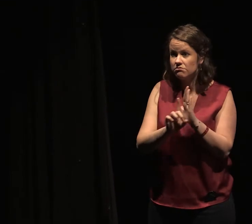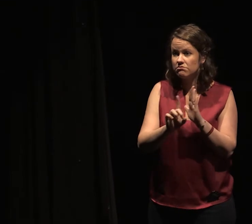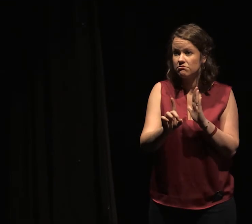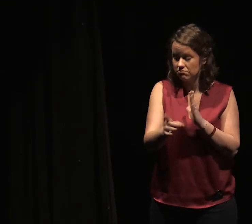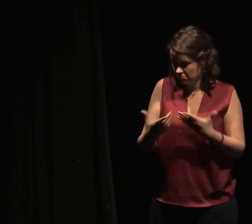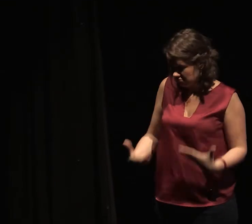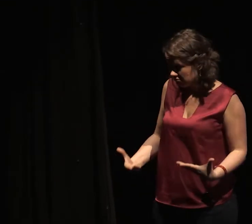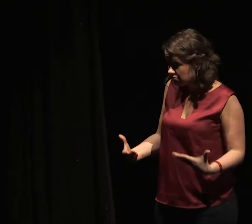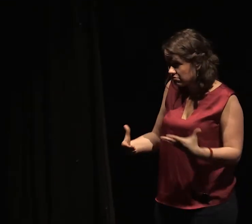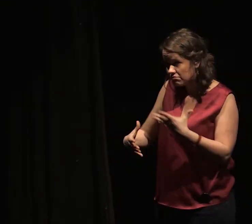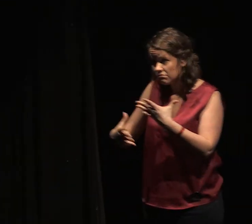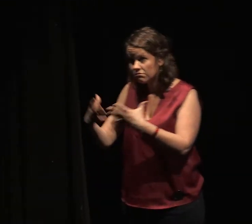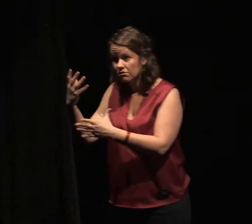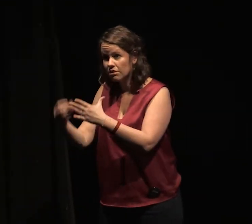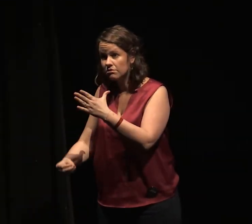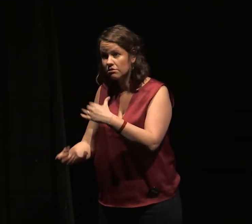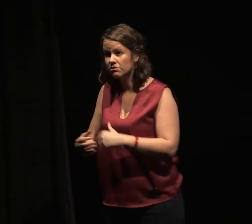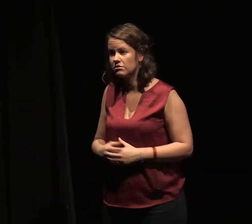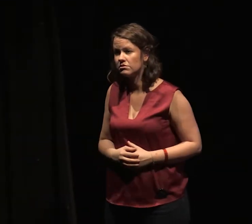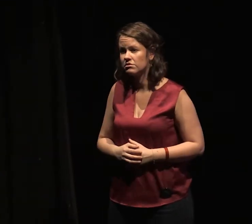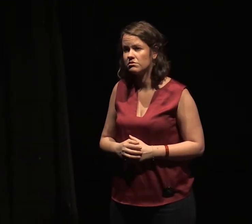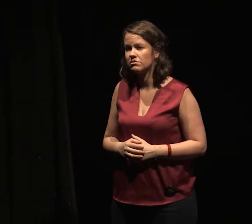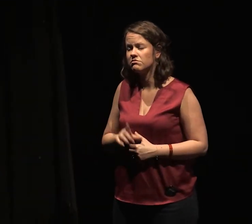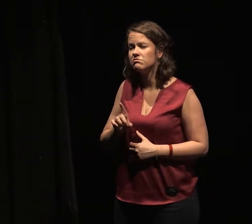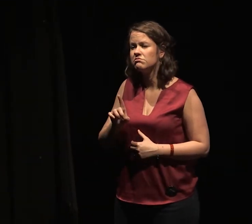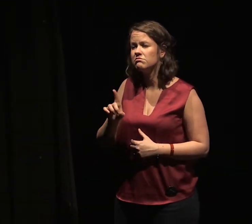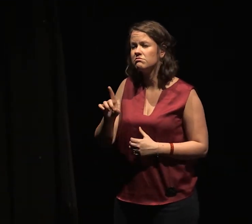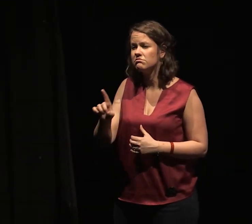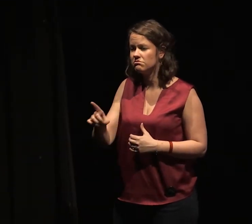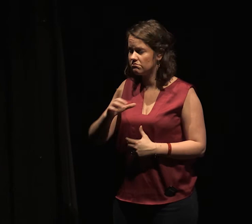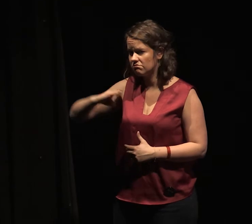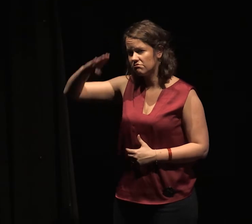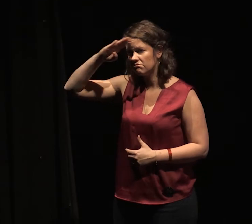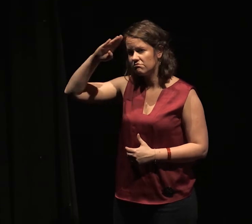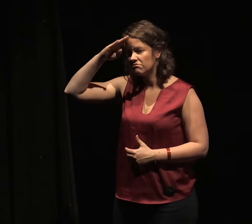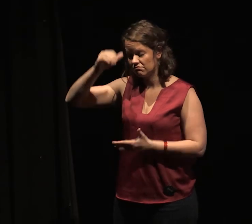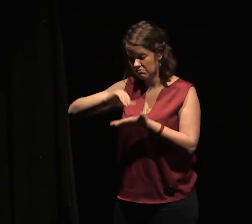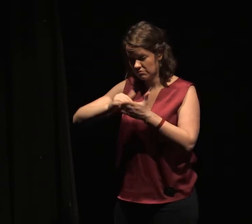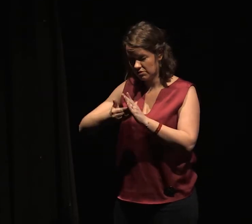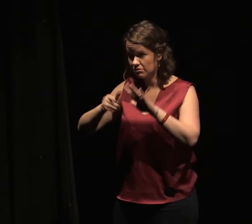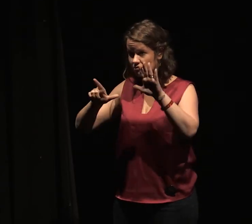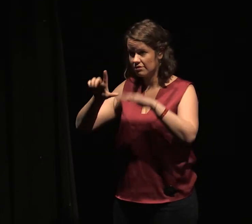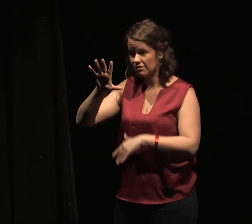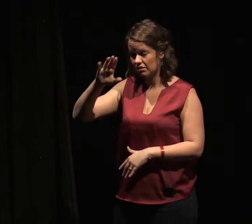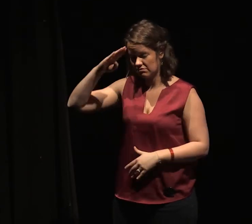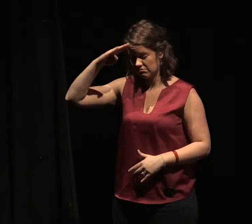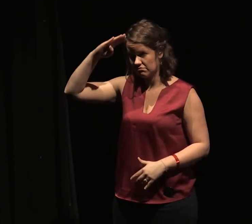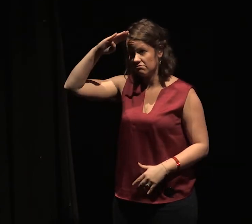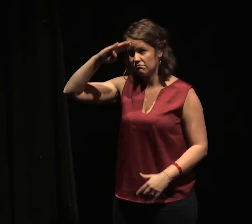m'appartient. 2 mètres de cette tourbe suffiront désormais. 1,75 m centimètres pour moi. Et le